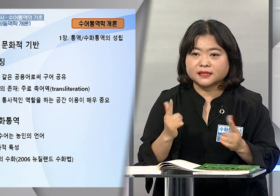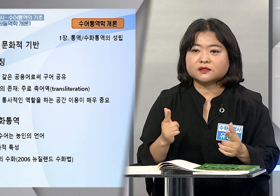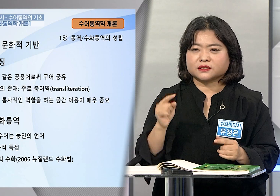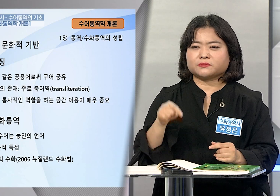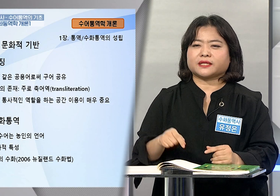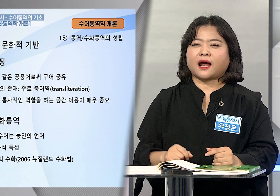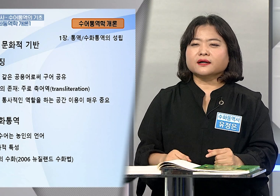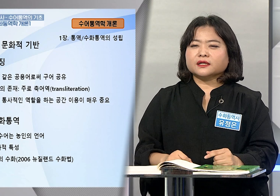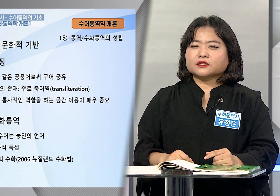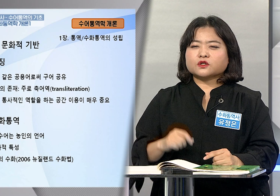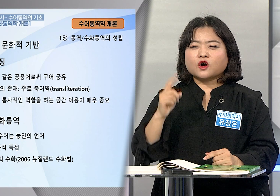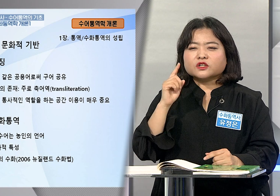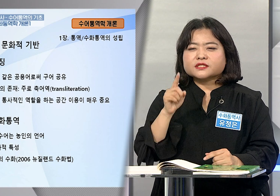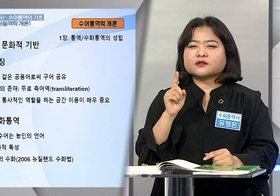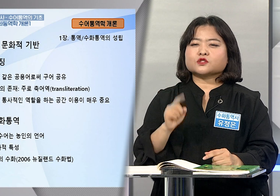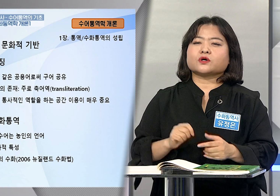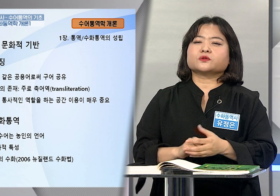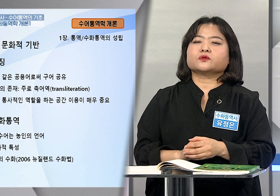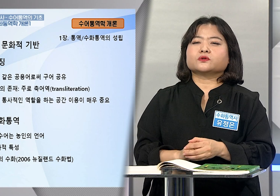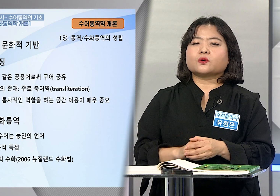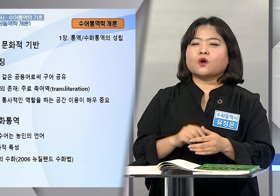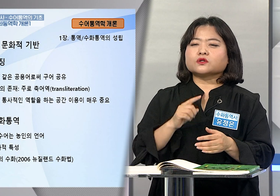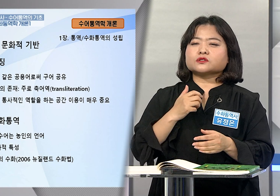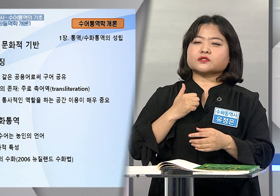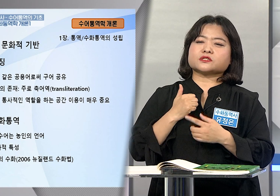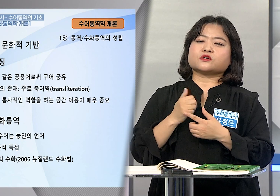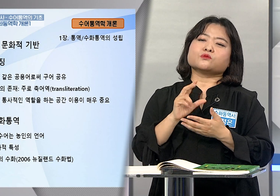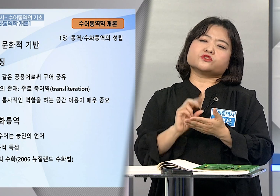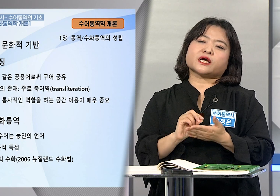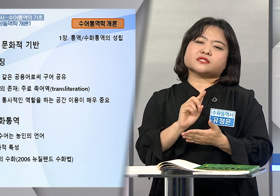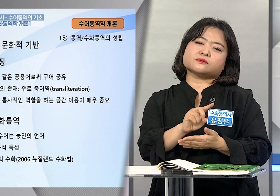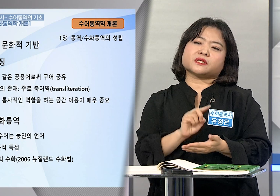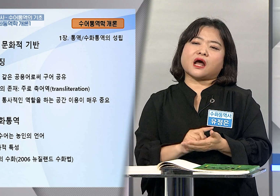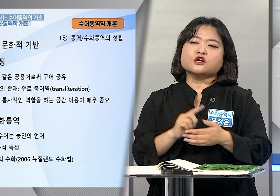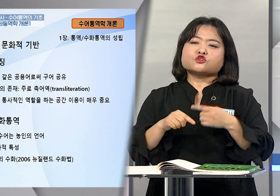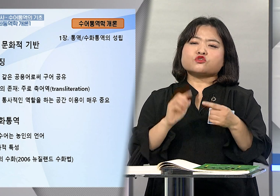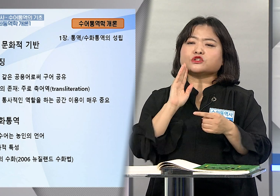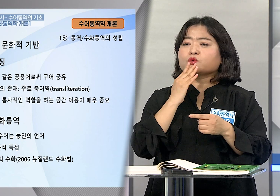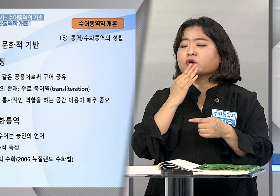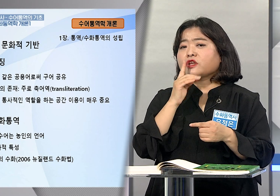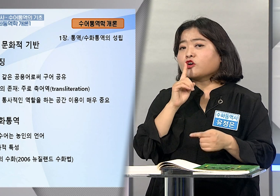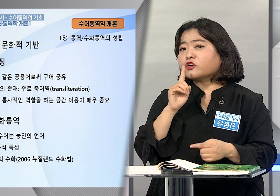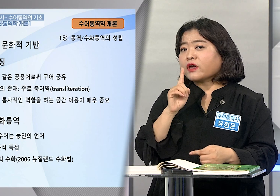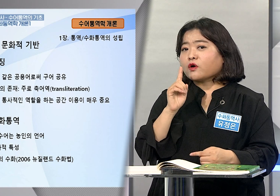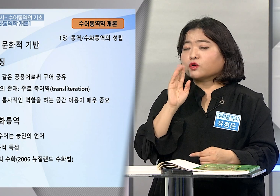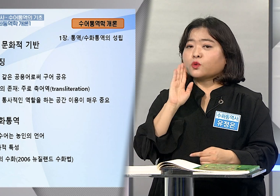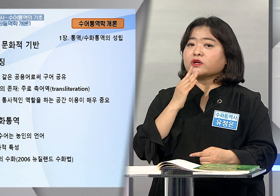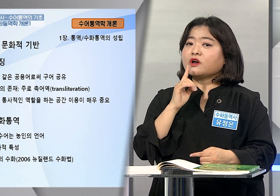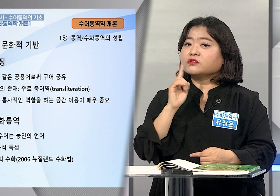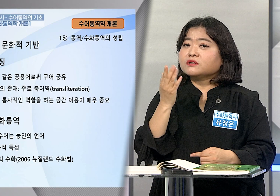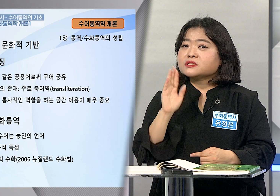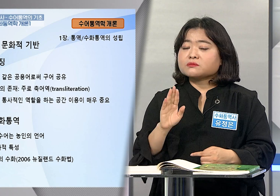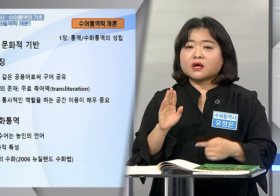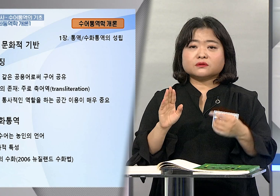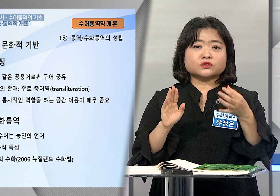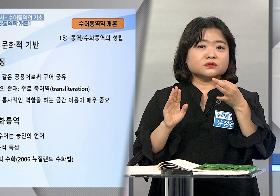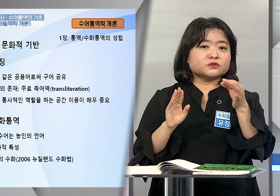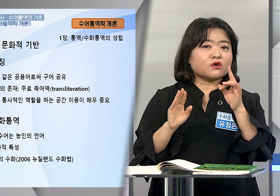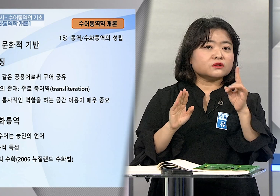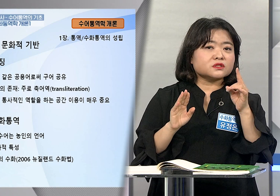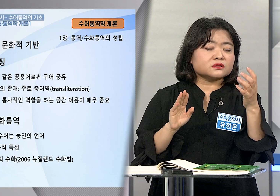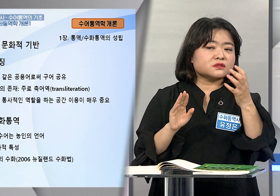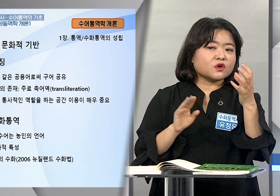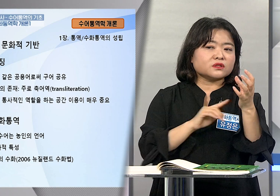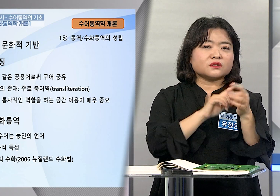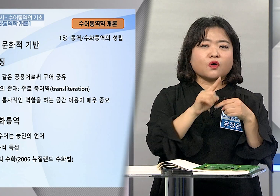과언이 아닐 것입니다. 그리고 언어인식과 수화 통역으로 언어 정체성에 문제가 있습니다. 수어는 농인의 언어예요. 농인의 언어이지만 우리